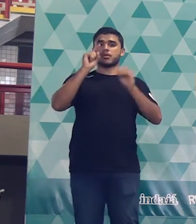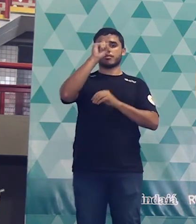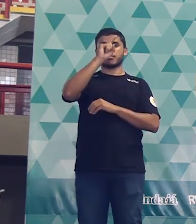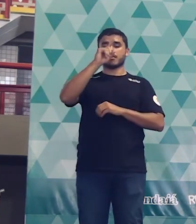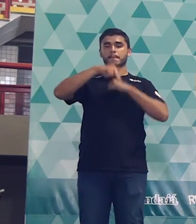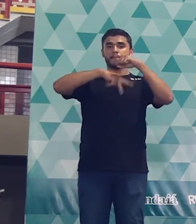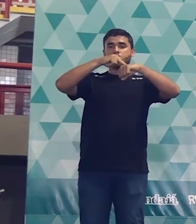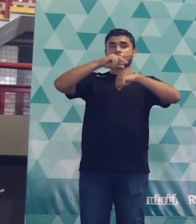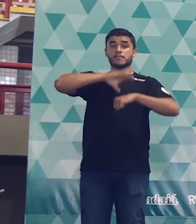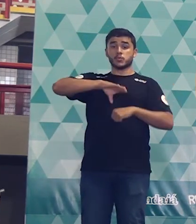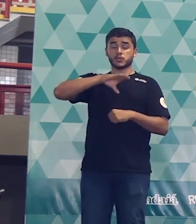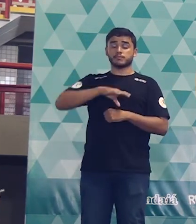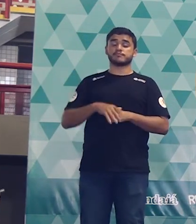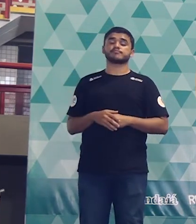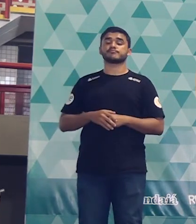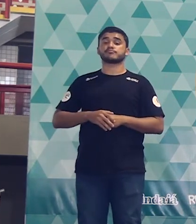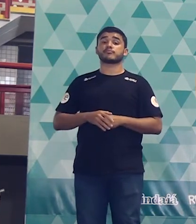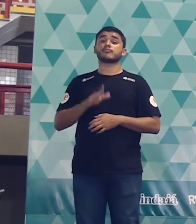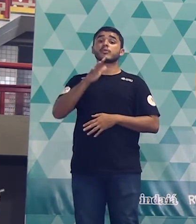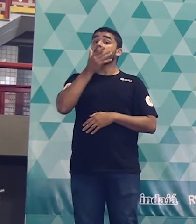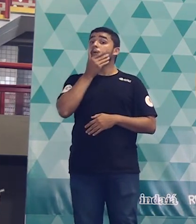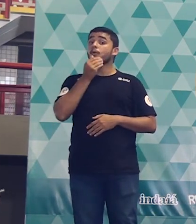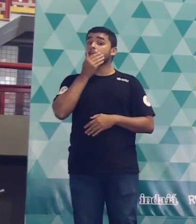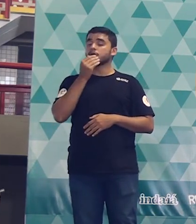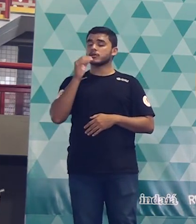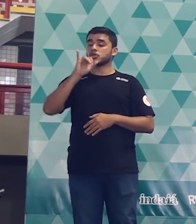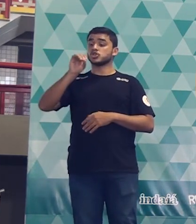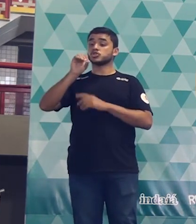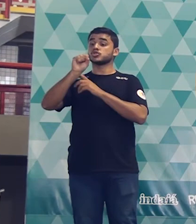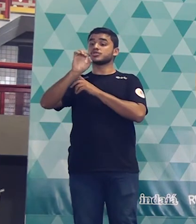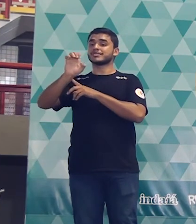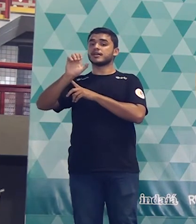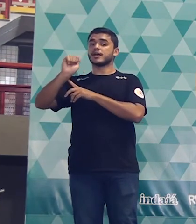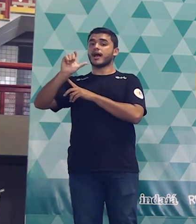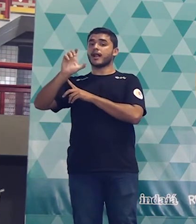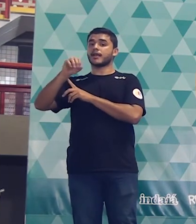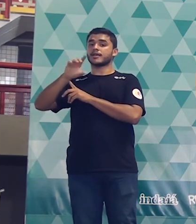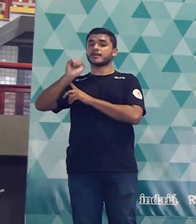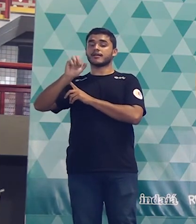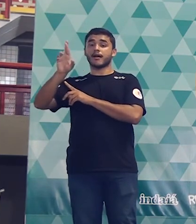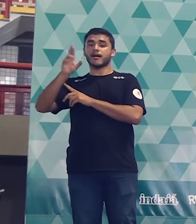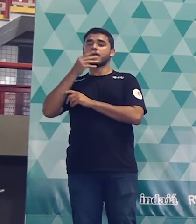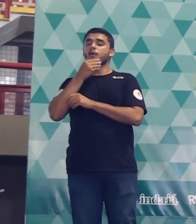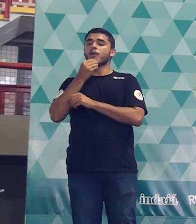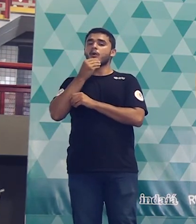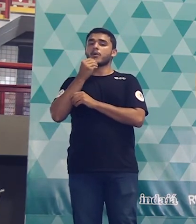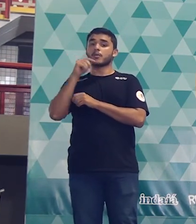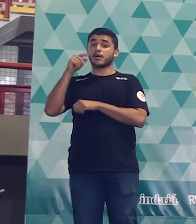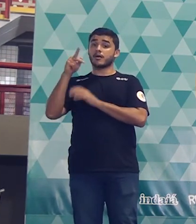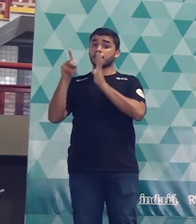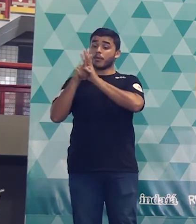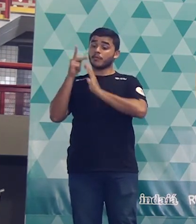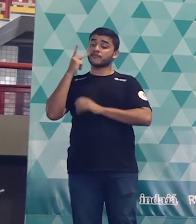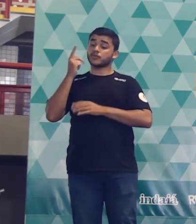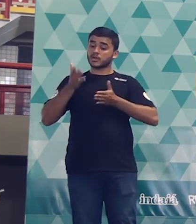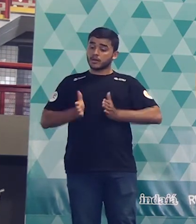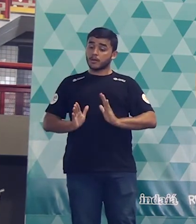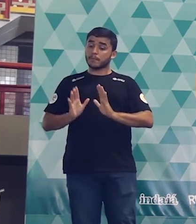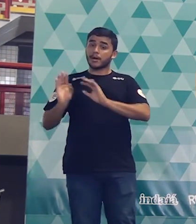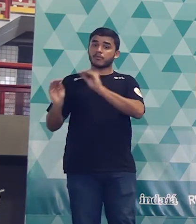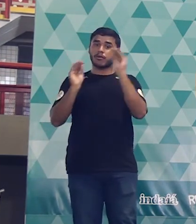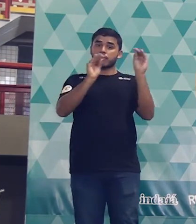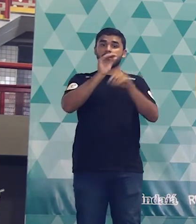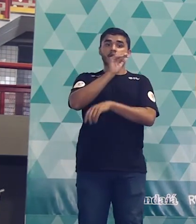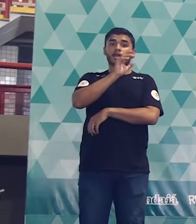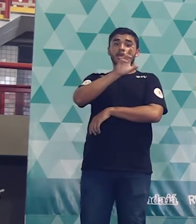José de Alencar, o cearense que criou a Iracema, é um fortalezense que morava no Rio de Janeiro. E